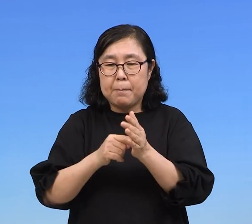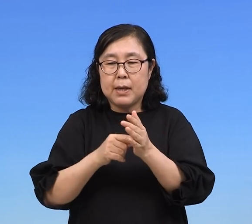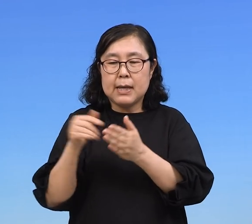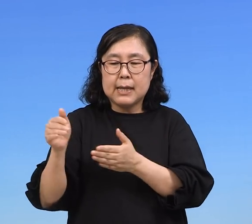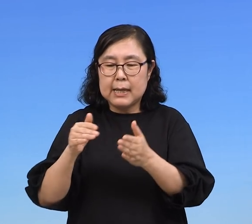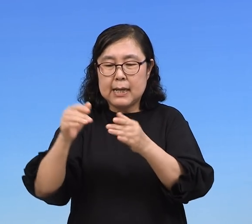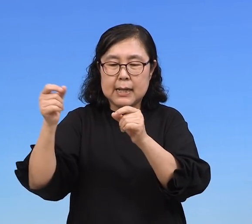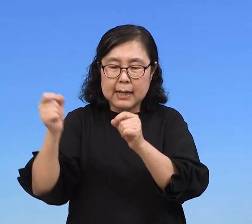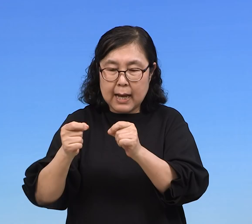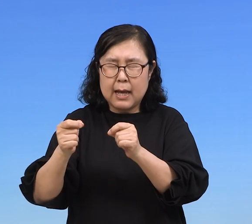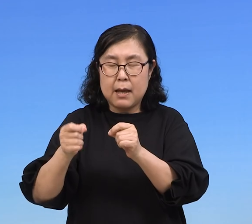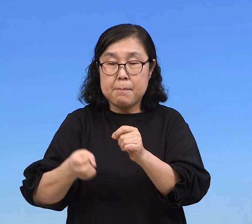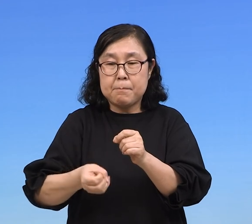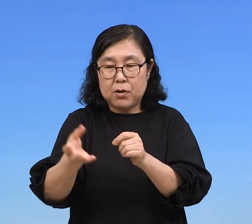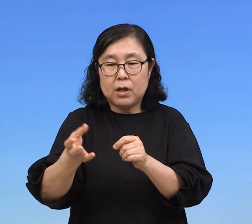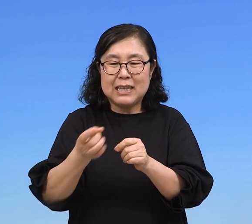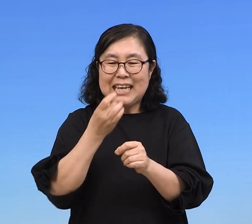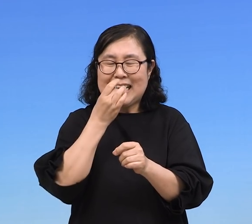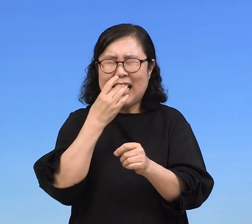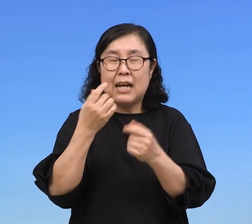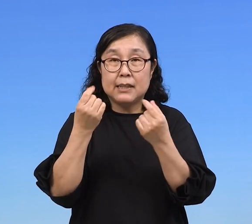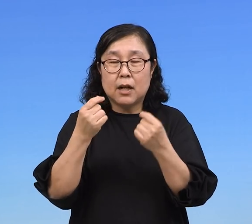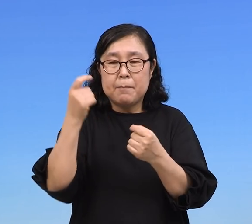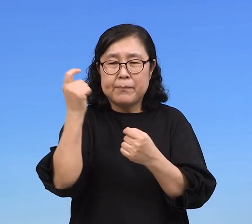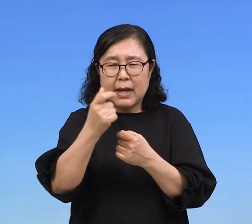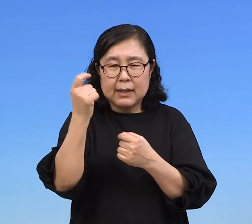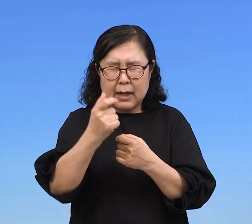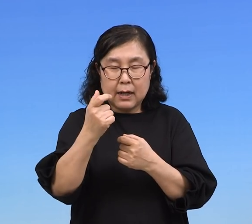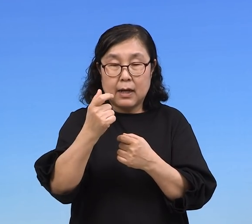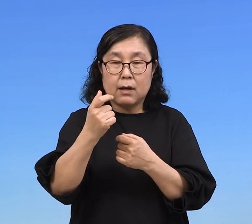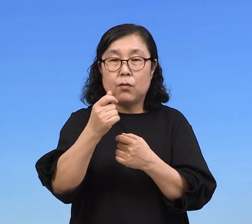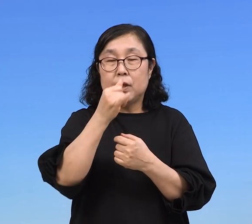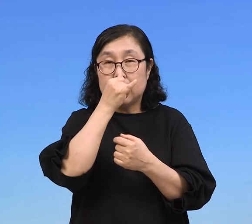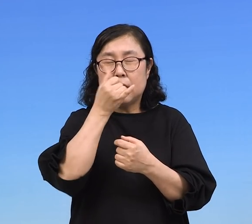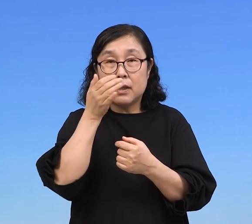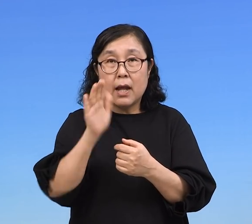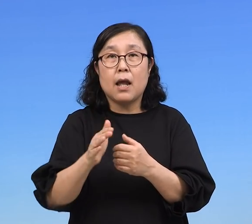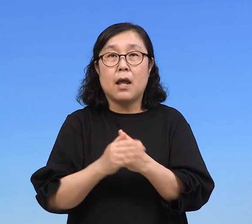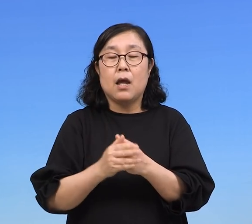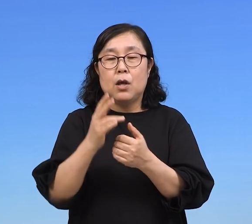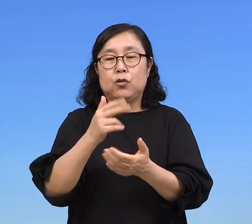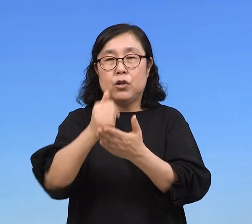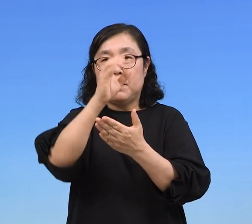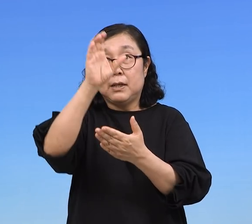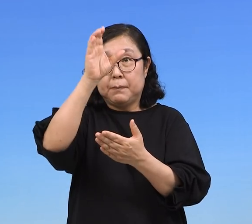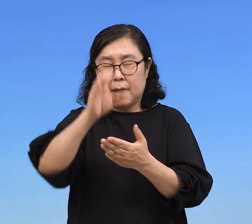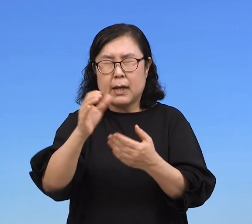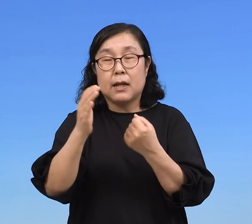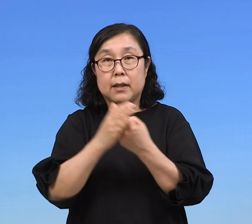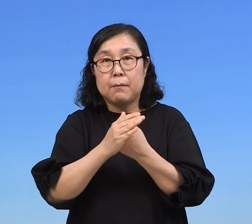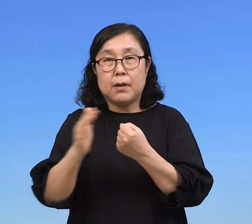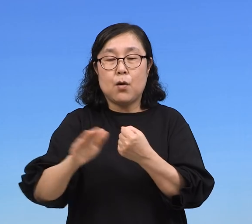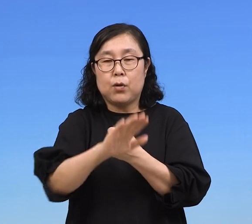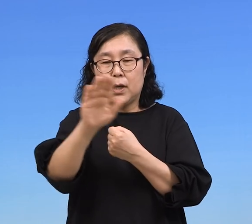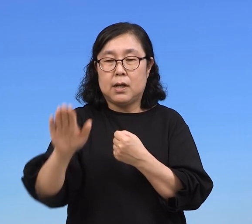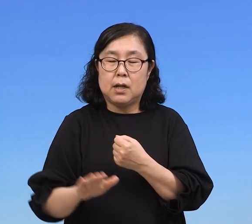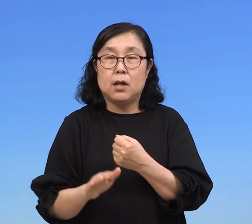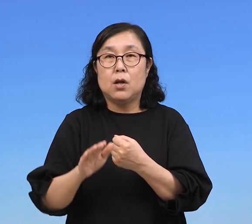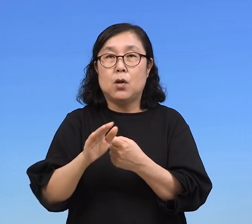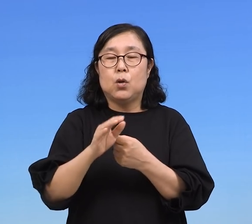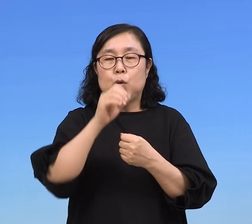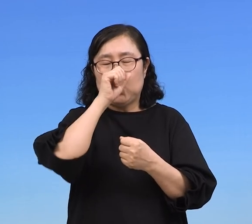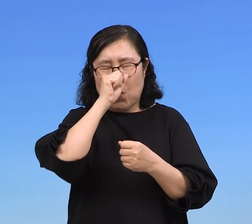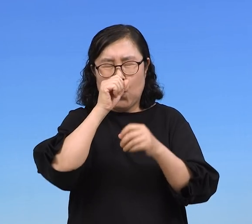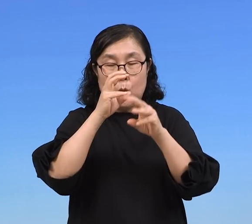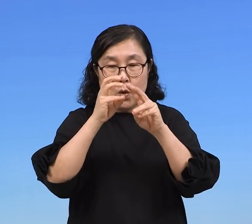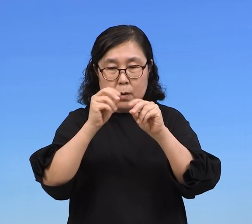너무 길가에 던져진 씨앗처럼 딱딱하게 굳어 있는데, 주님의 십자가로 인해